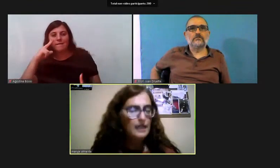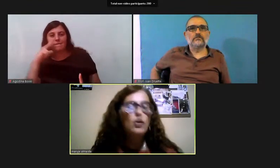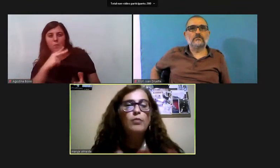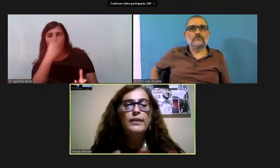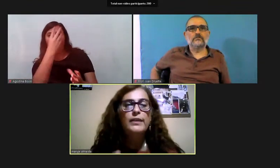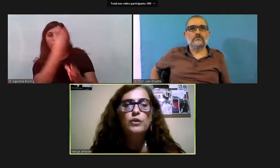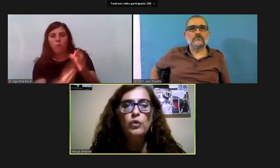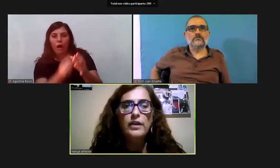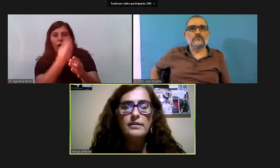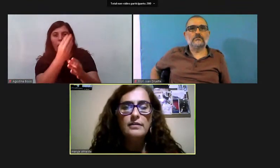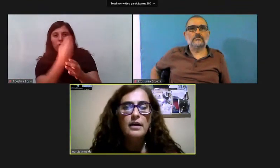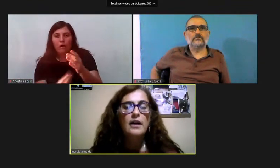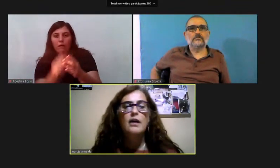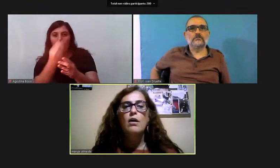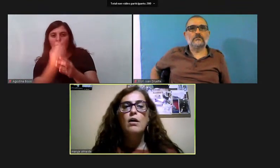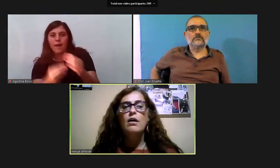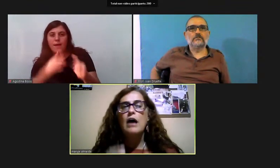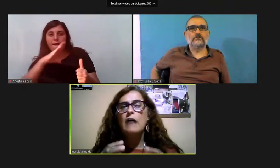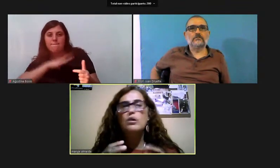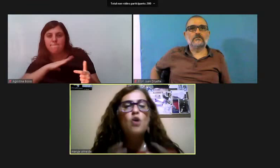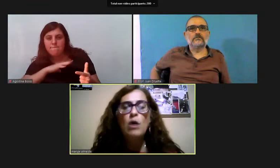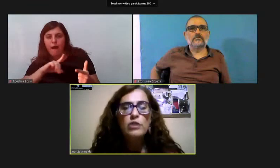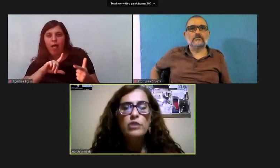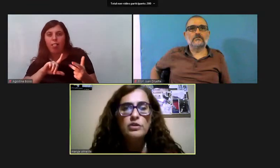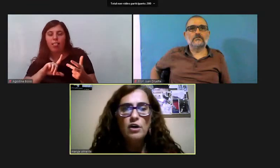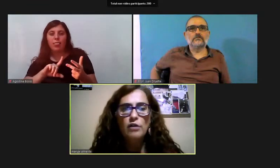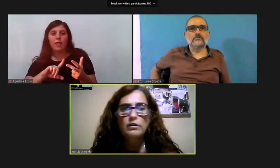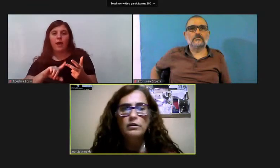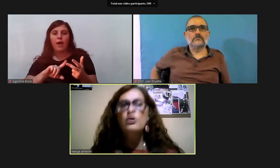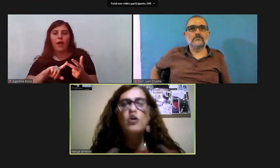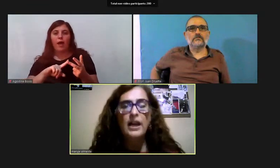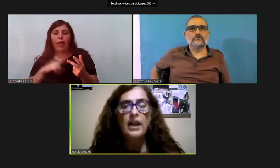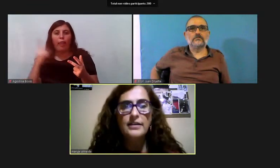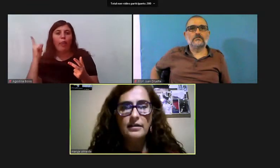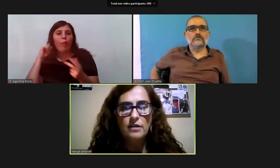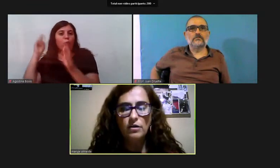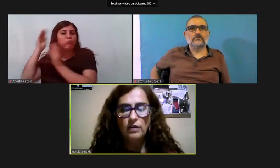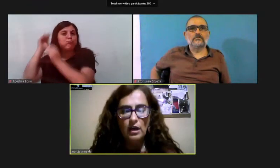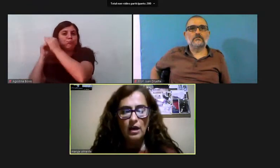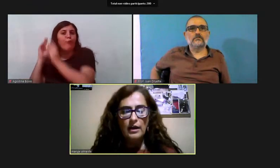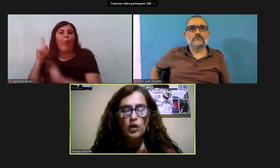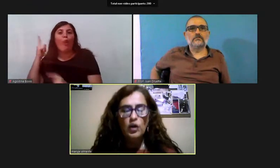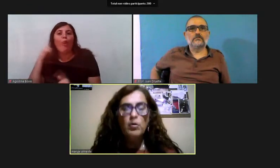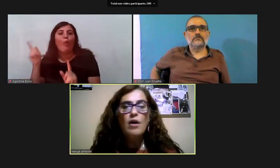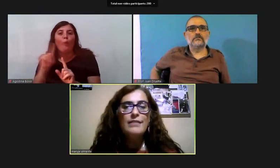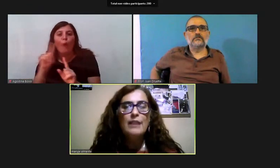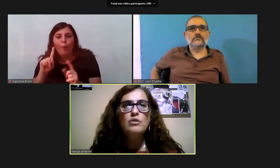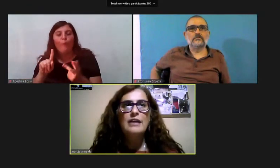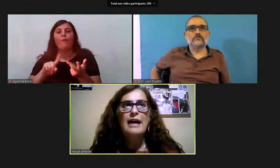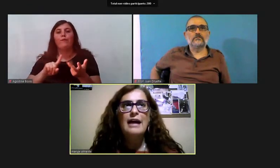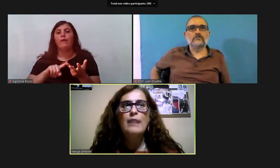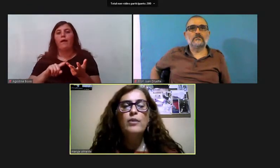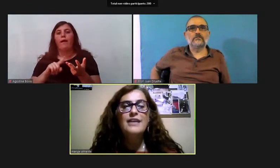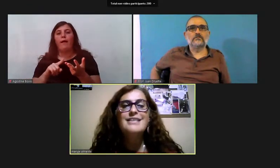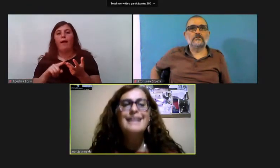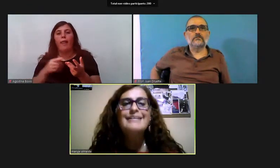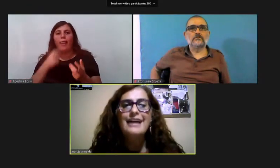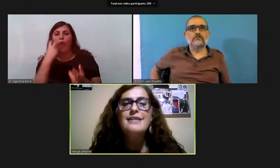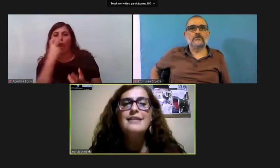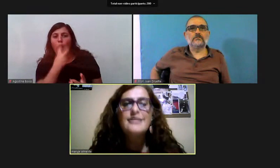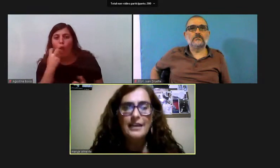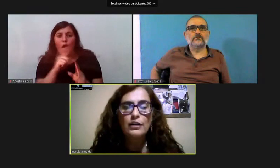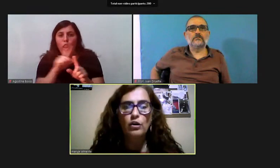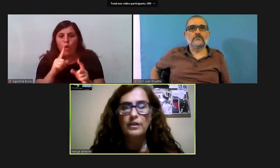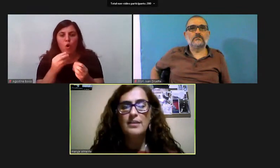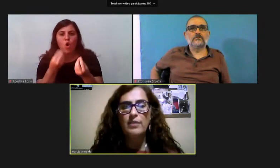¿sí? Incompletudes, no audición, no oralización, y cómo, digamos, la apuesta es saltar